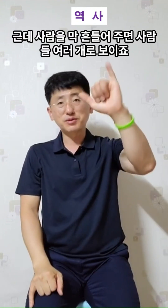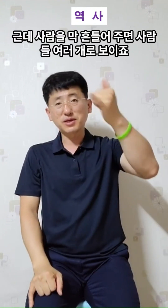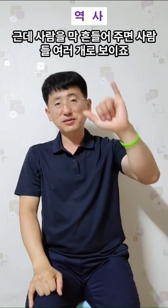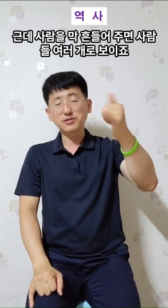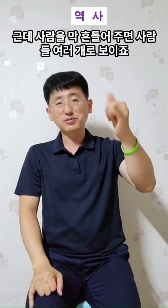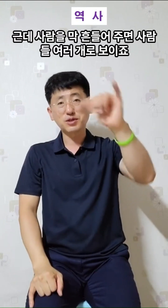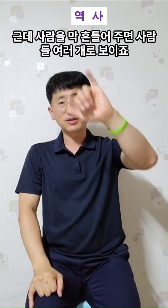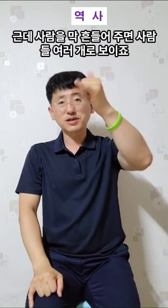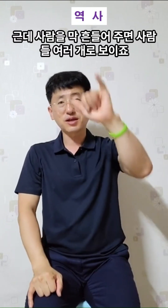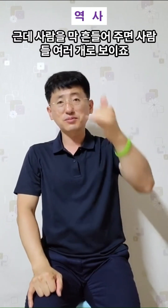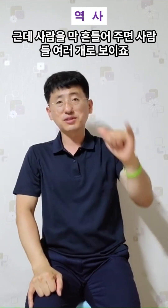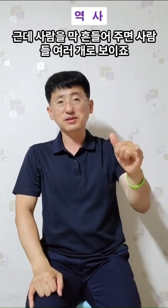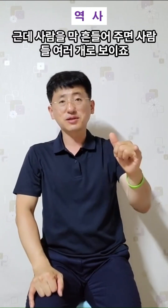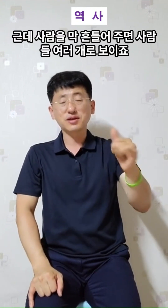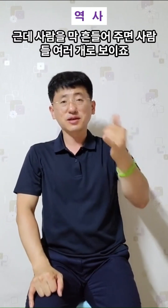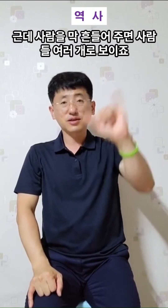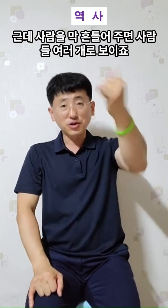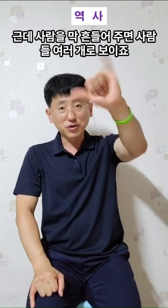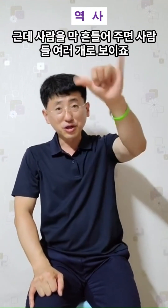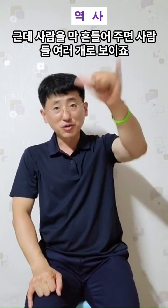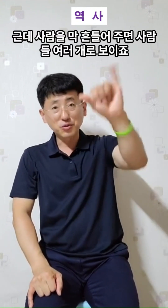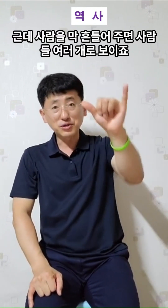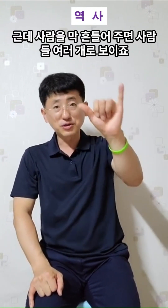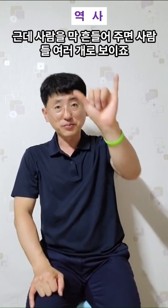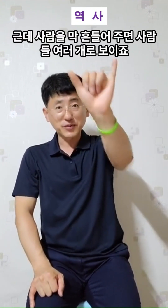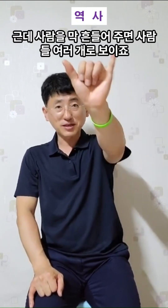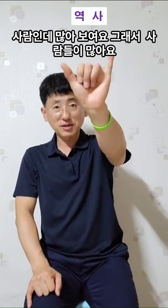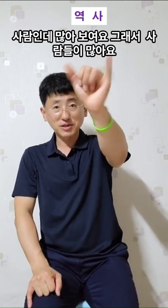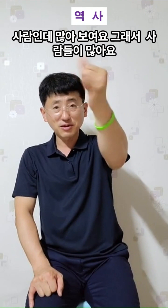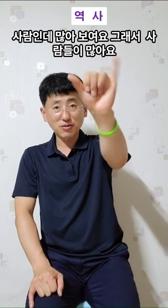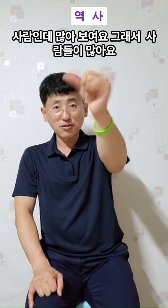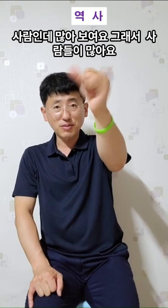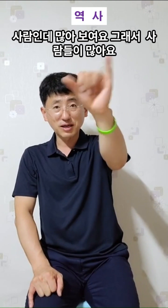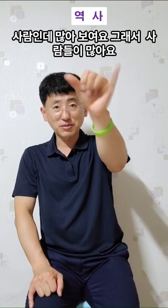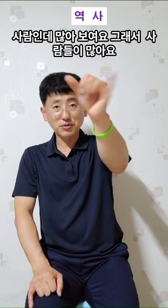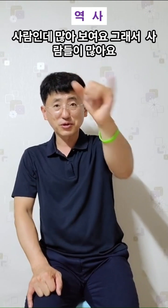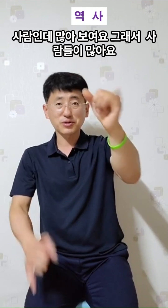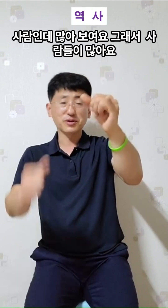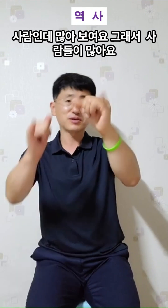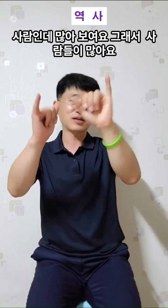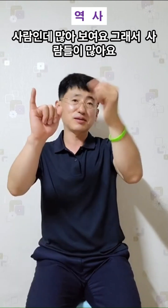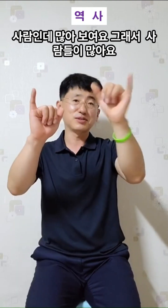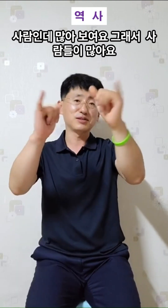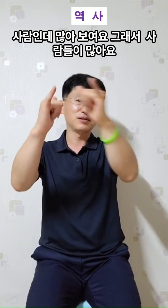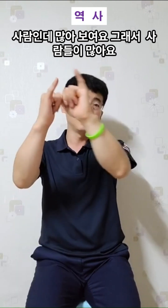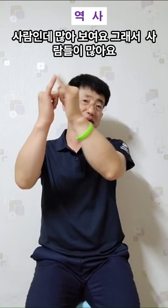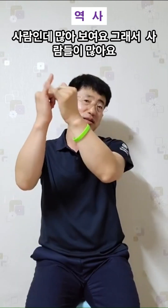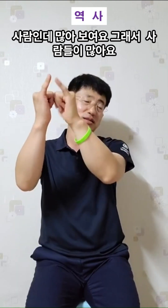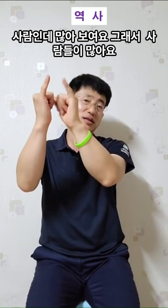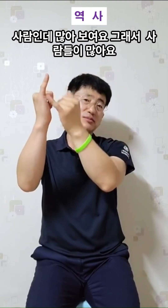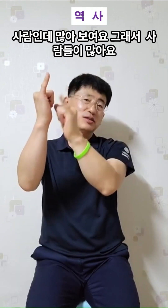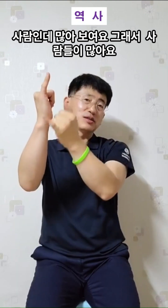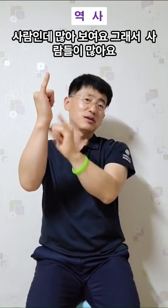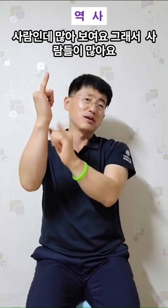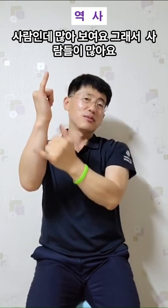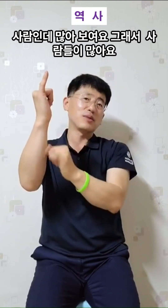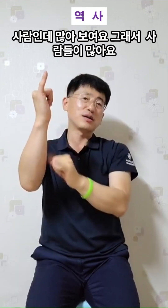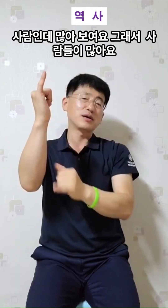막 흔들어주면은 사람들, 여러 개로 보이죠? 사람인데 많아 보여요. 그래서 사람들이